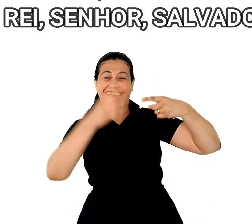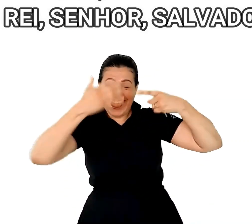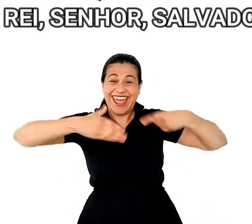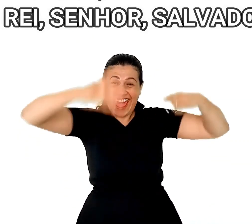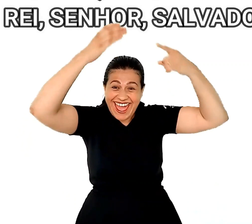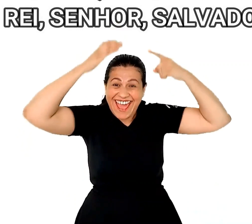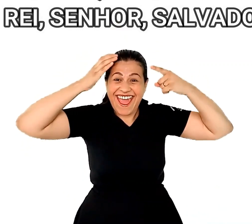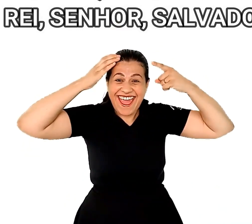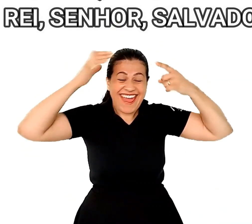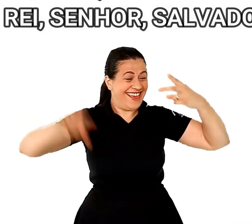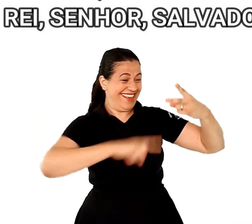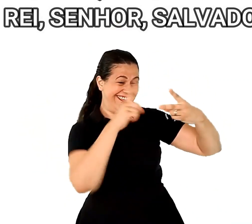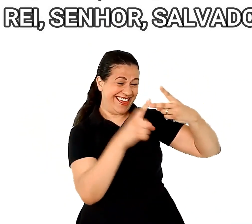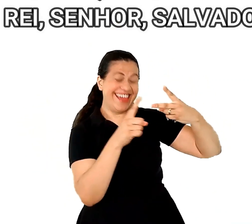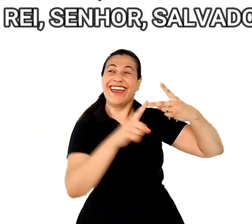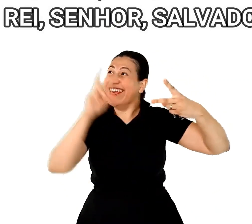Rei, Senhor,